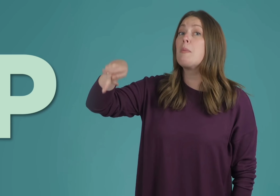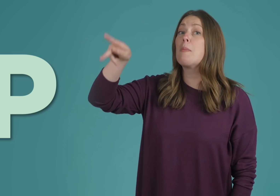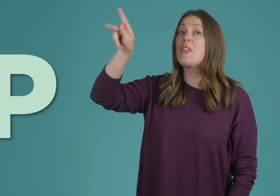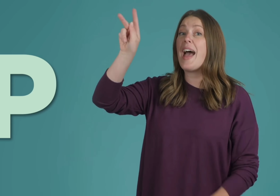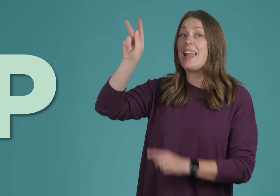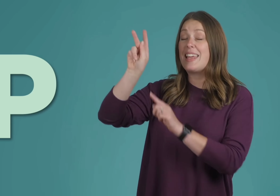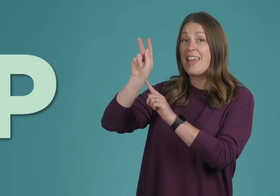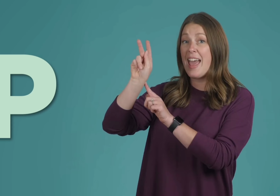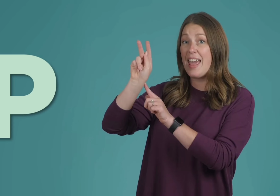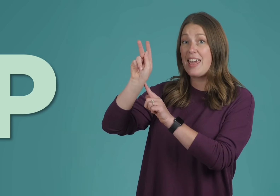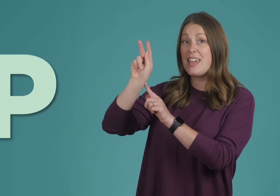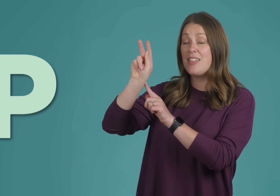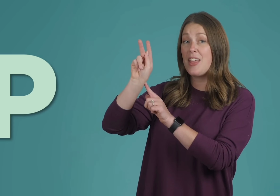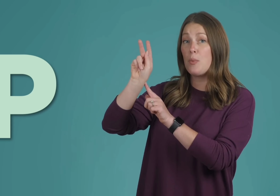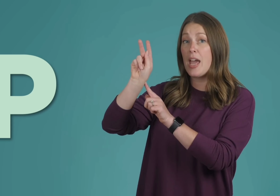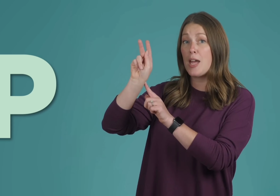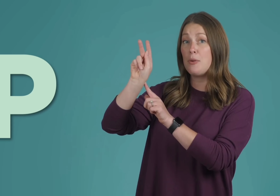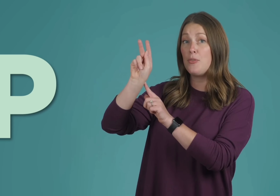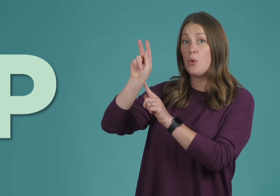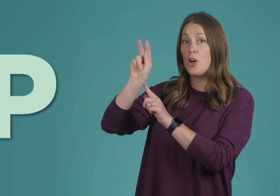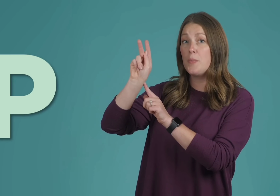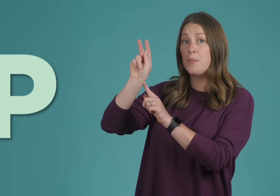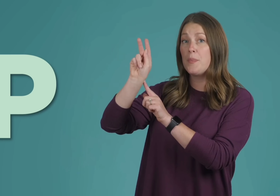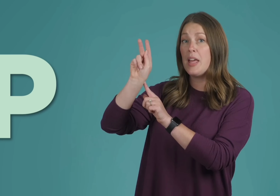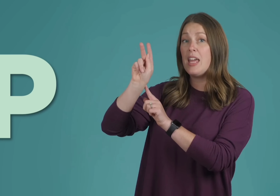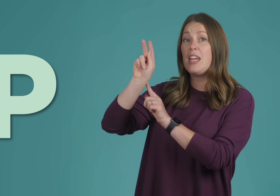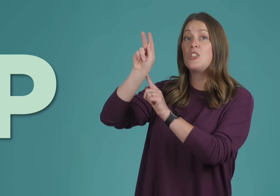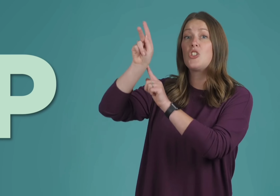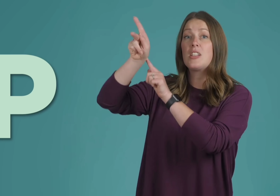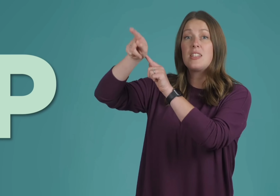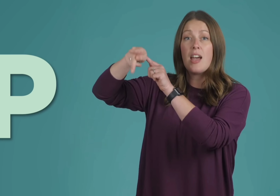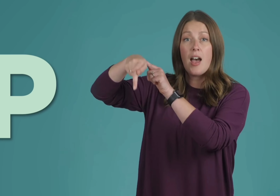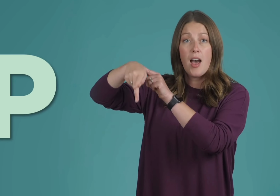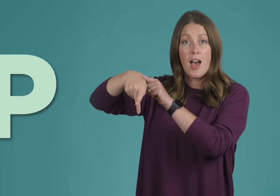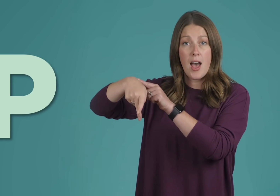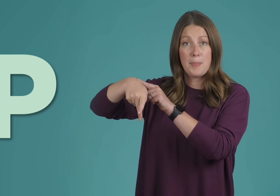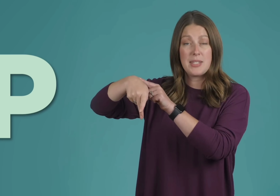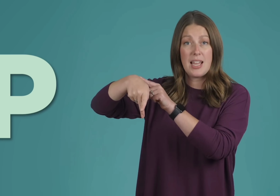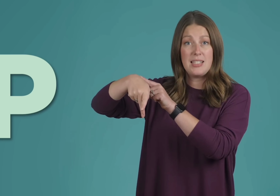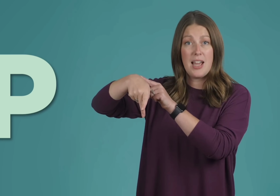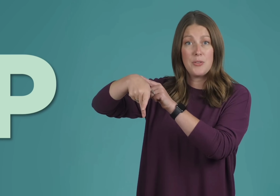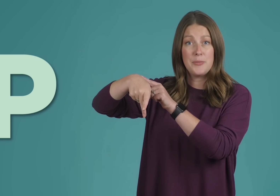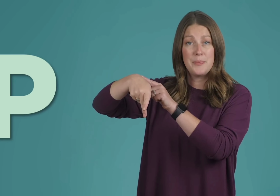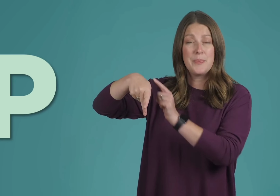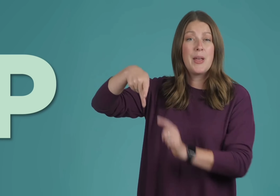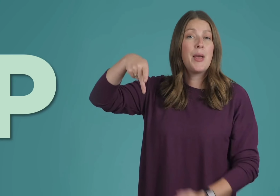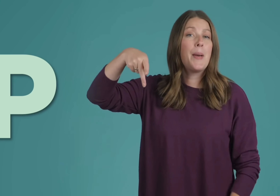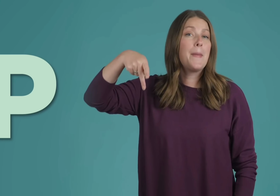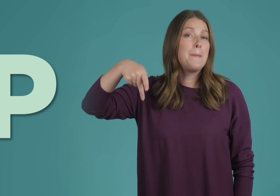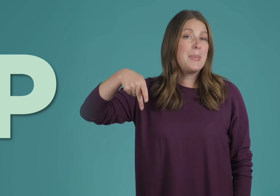Remember that K that we had before? It's just upside down. Only